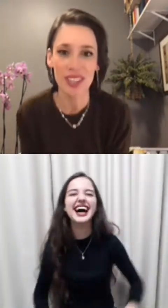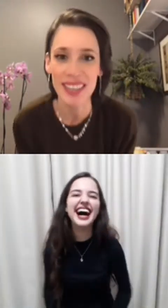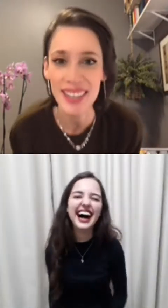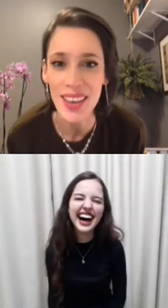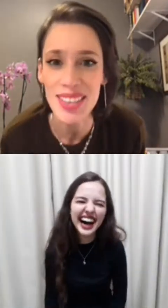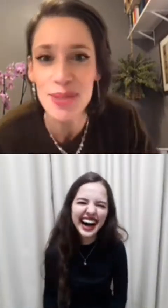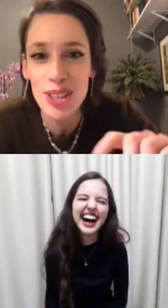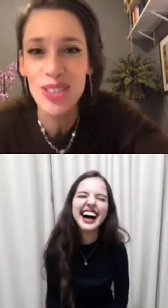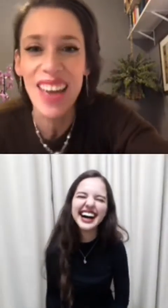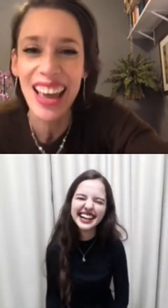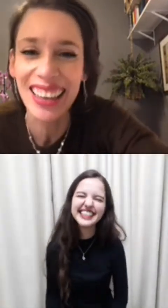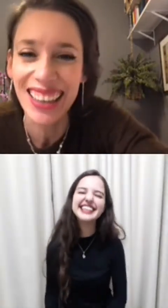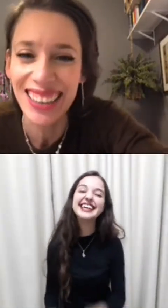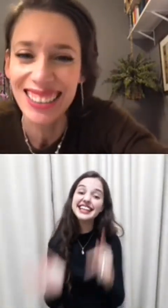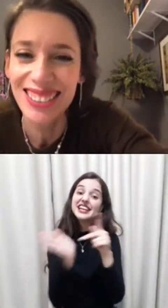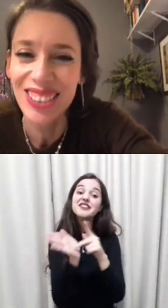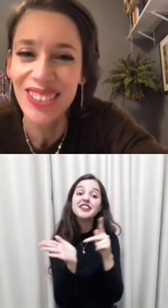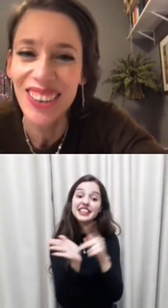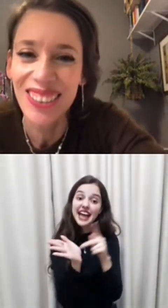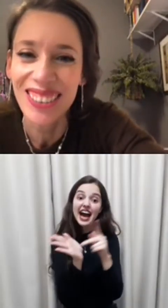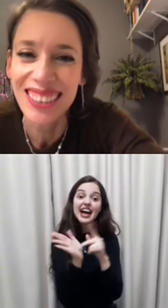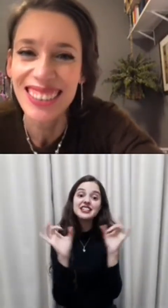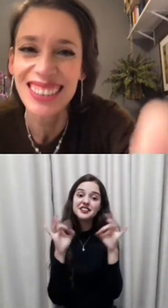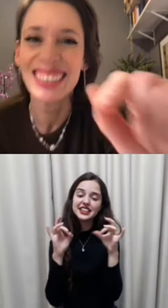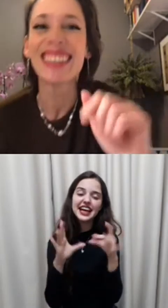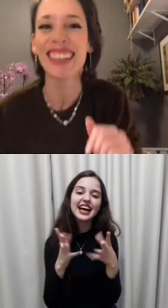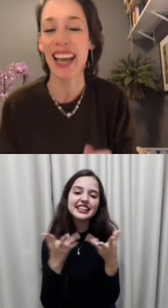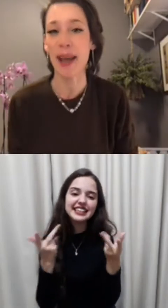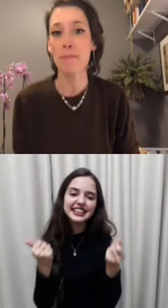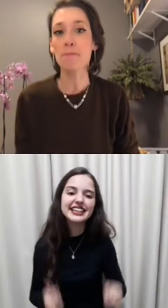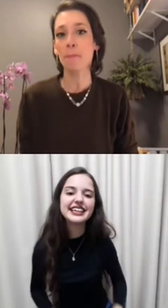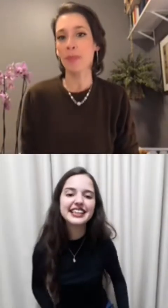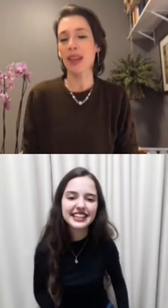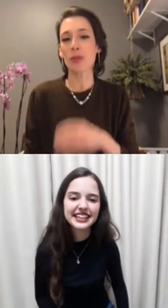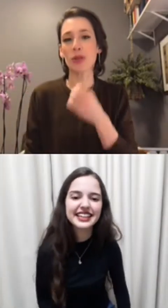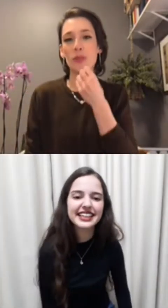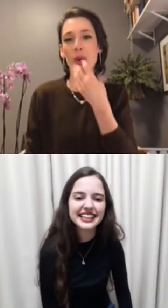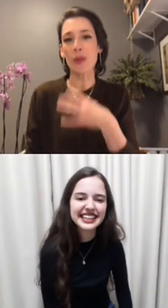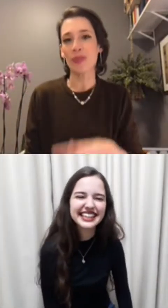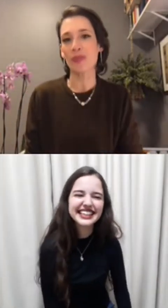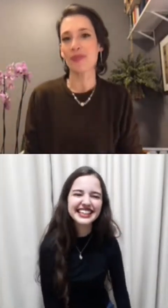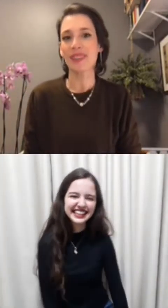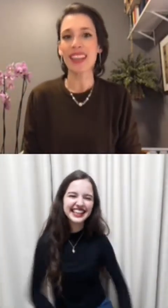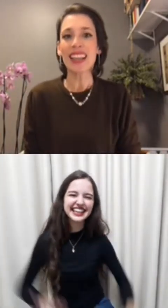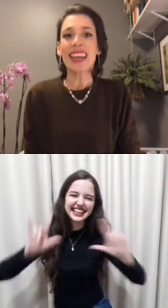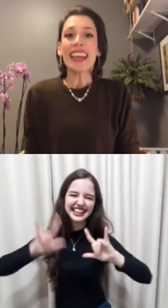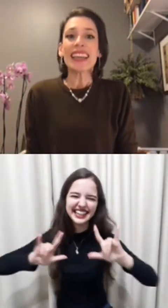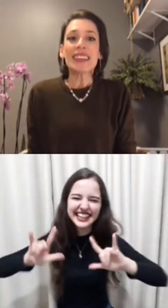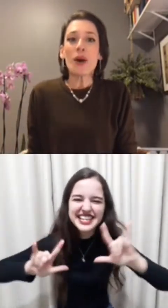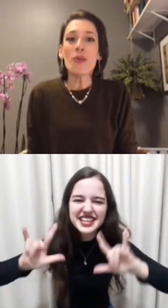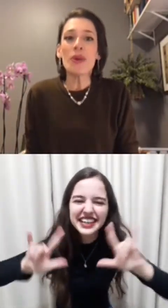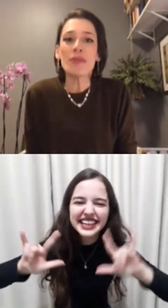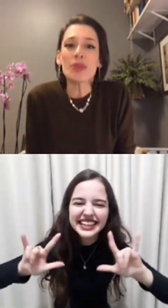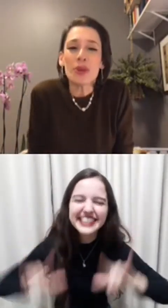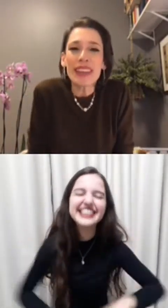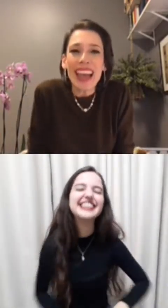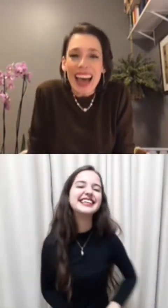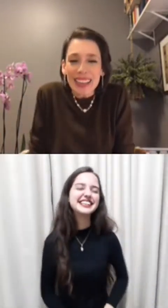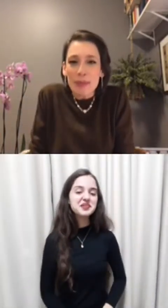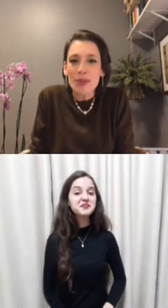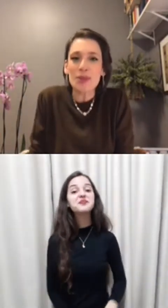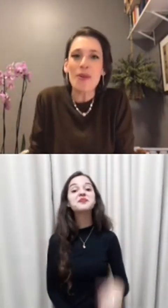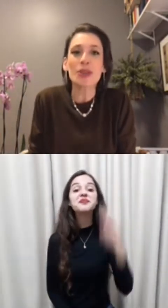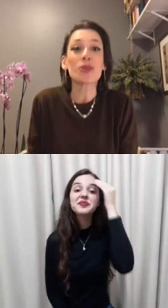gente recebe esse feedback, querido. Muito Verdade, verdade. bom. É muito bom. Então, muito